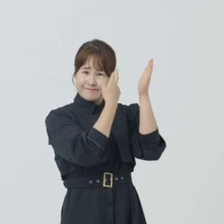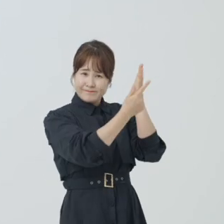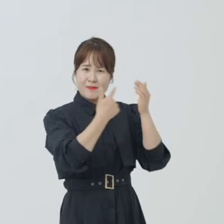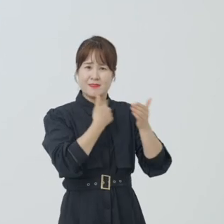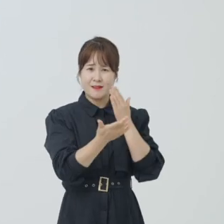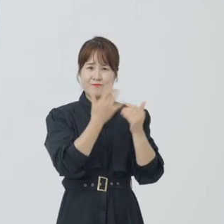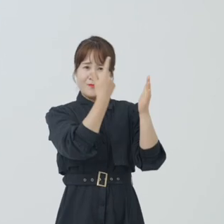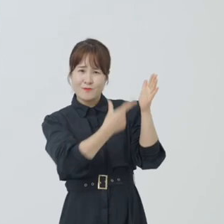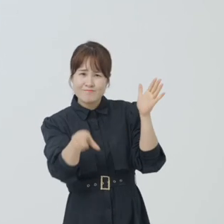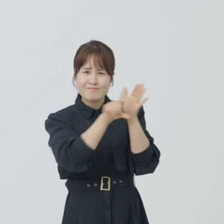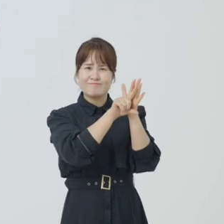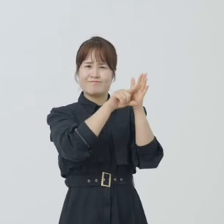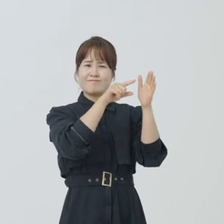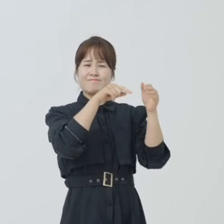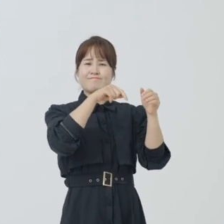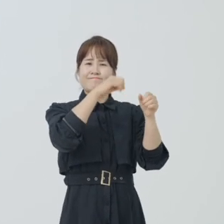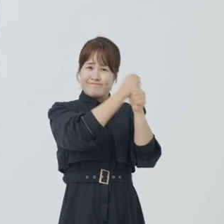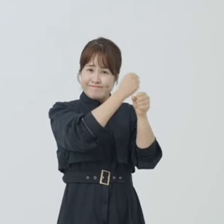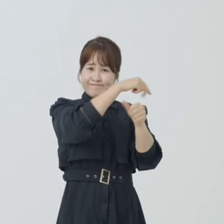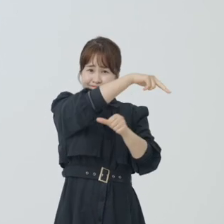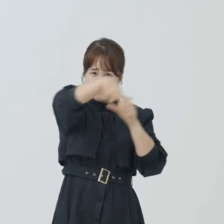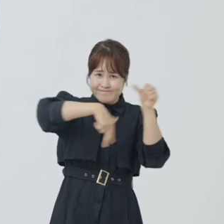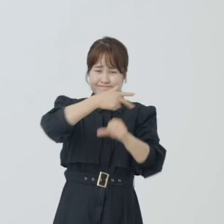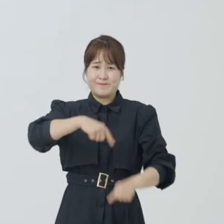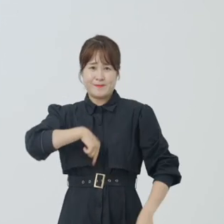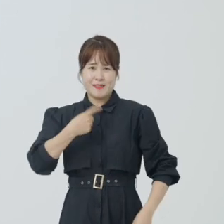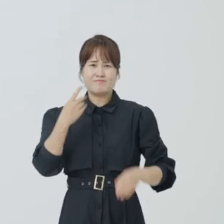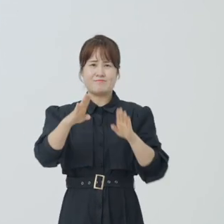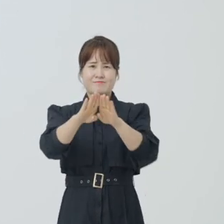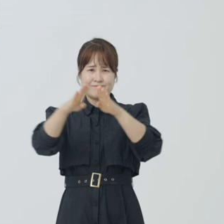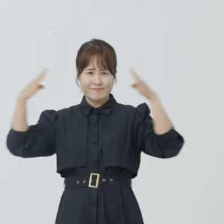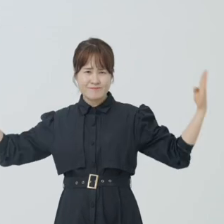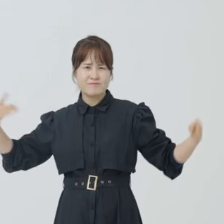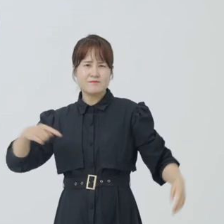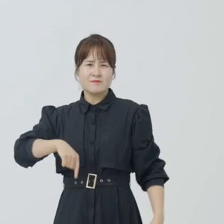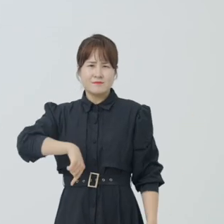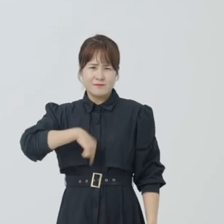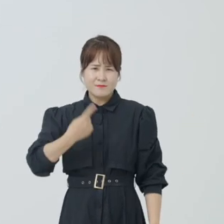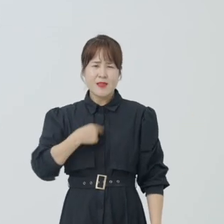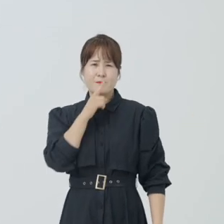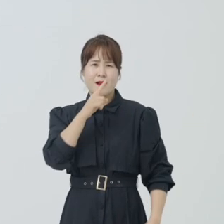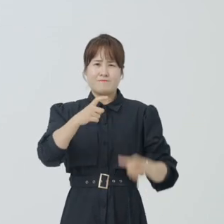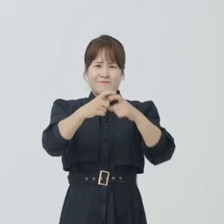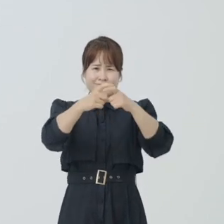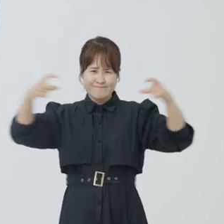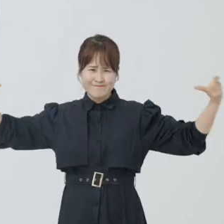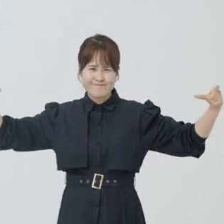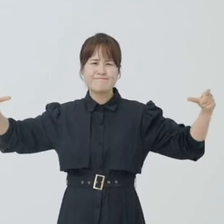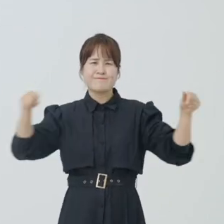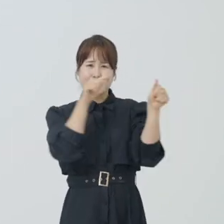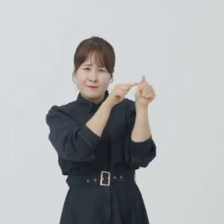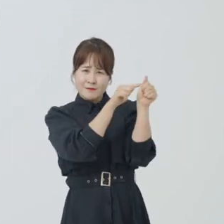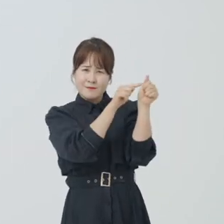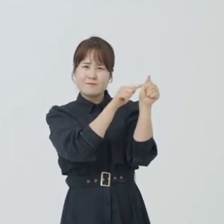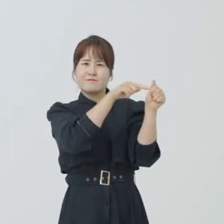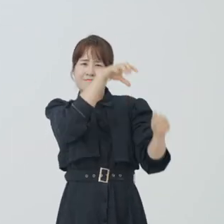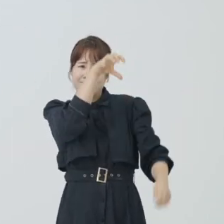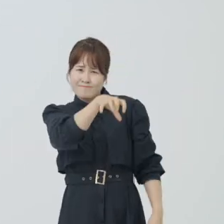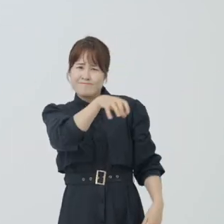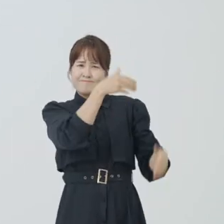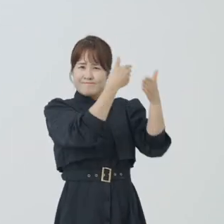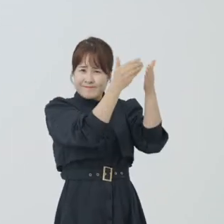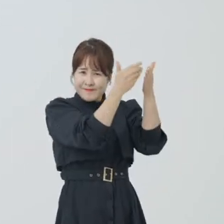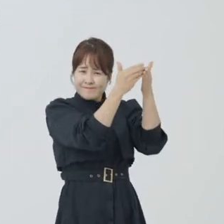여백을 경험하기 위해서는 작품이 주변에 자신을 열어놓아야 한다고 한 자신의 말을 반영하듯 이유환은 이